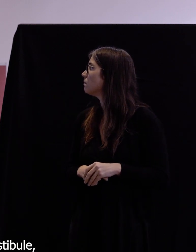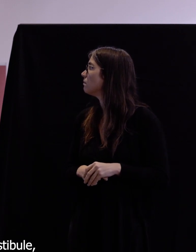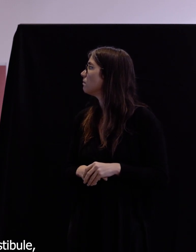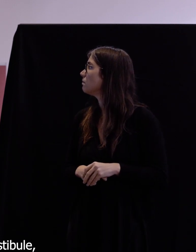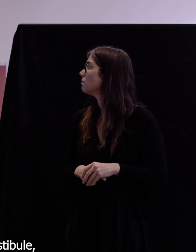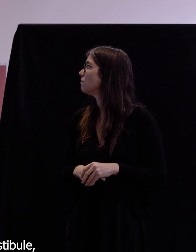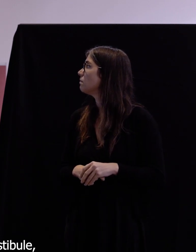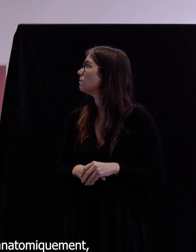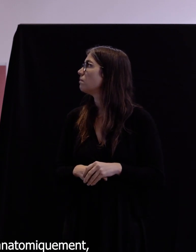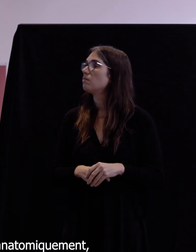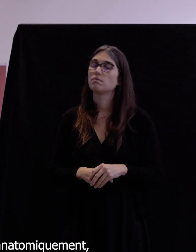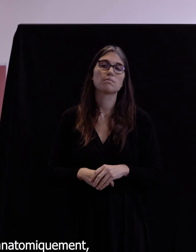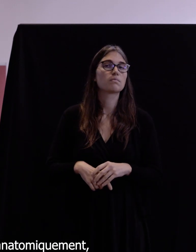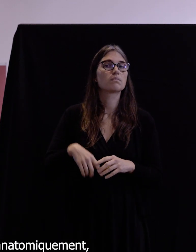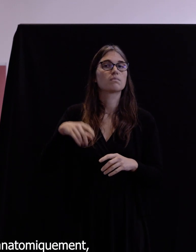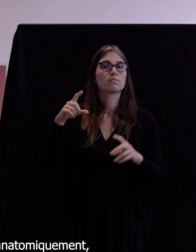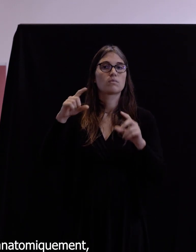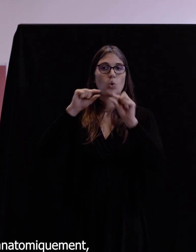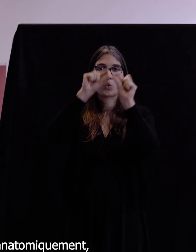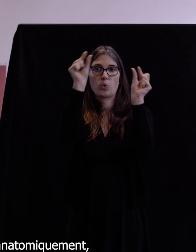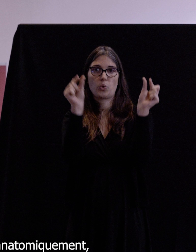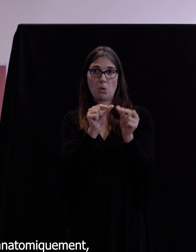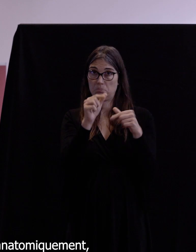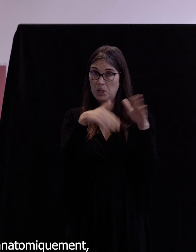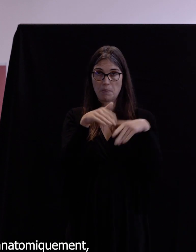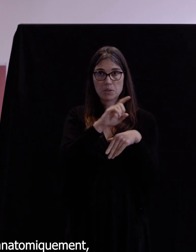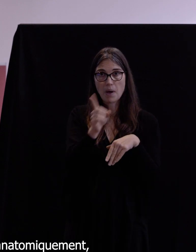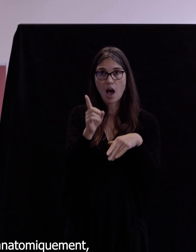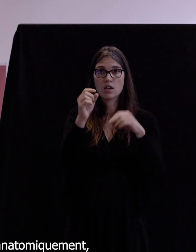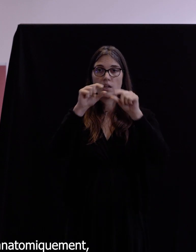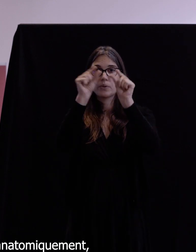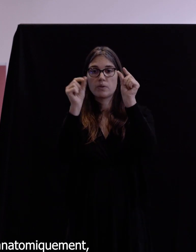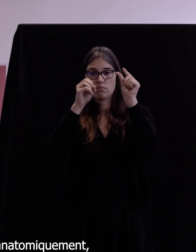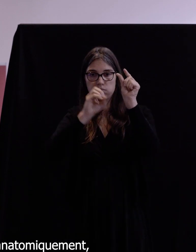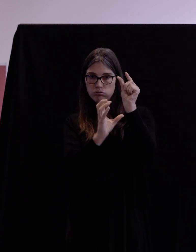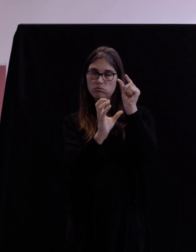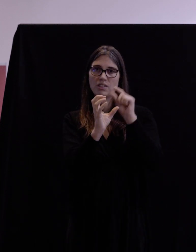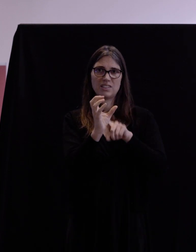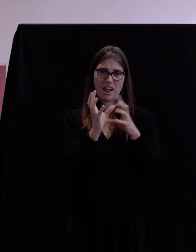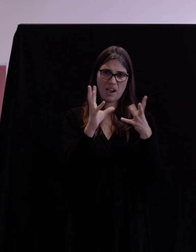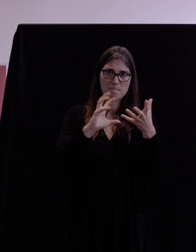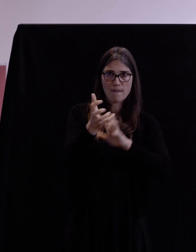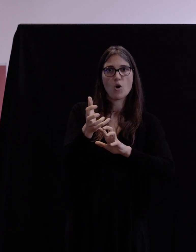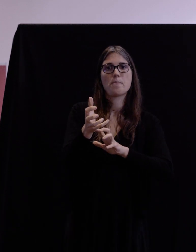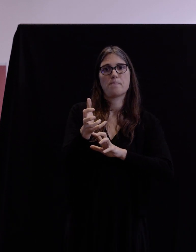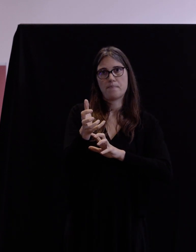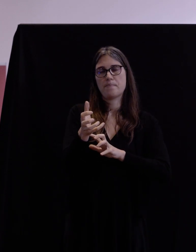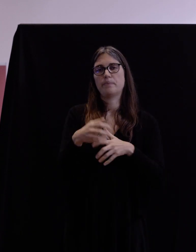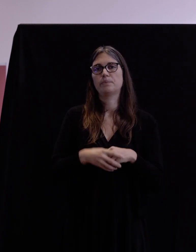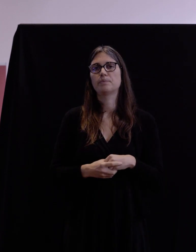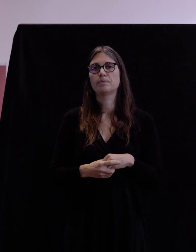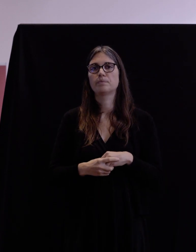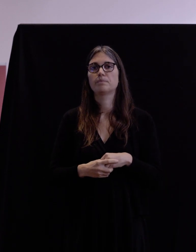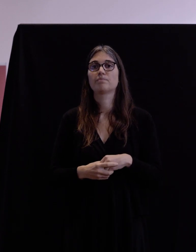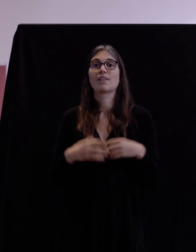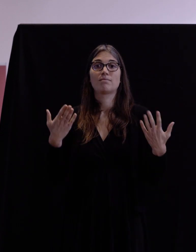Donc cette structure, elle ne marche pas. Et cette structure, anatomiquement, elle n'est pas très bien formée. Et si on fait le